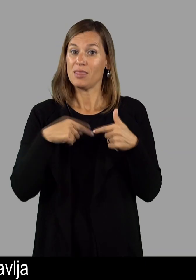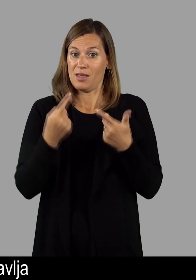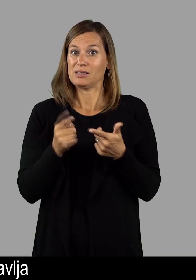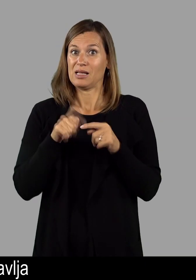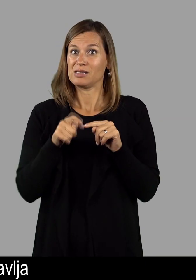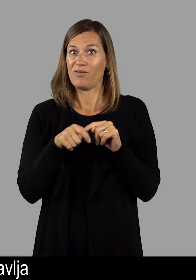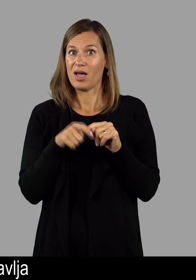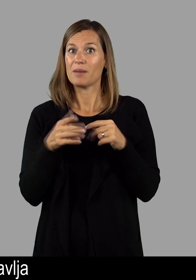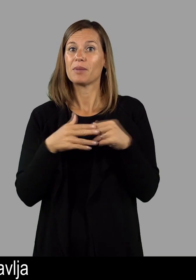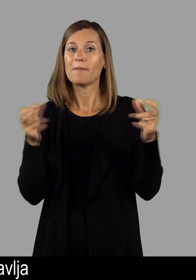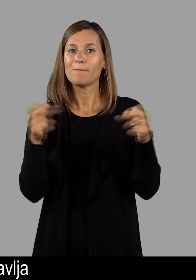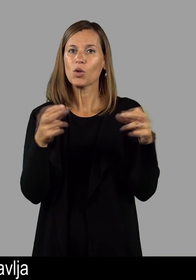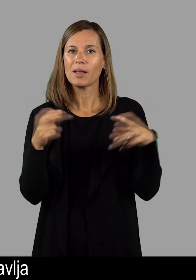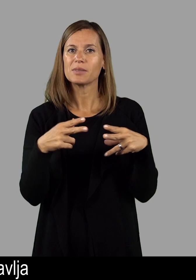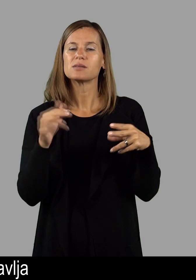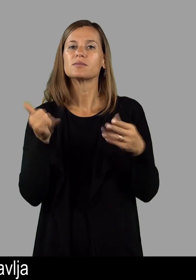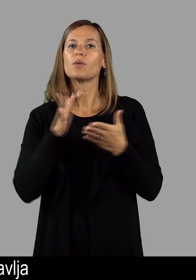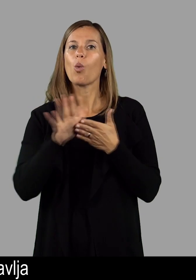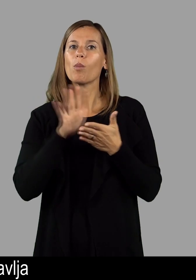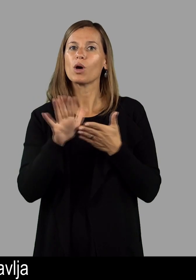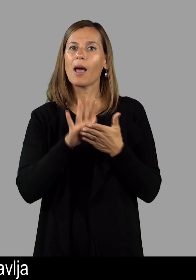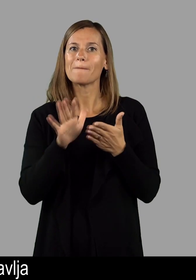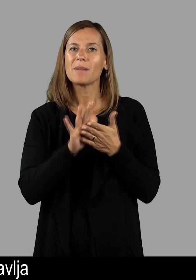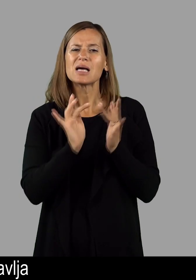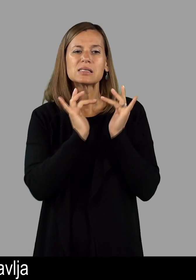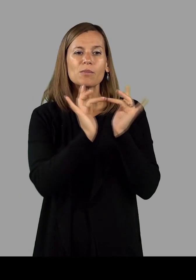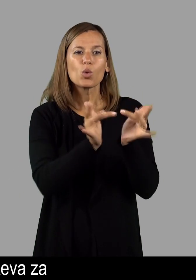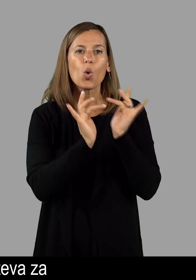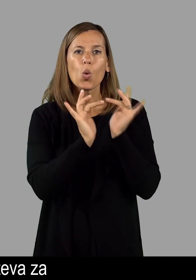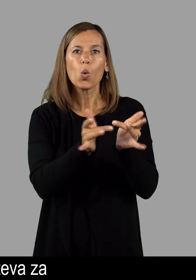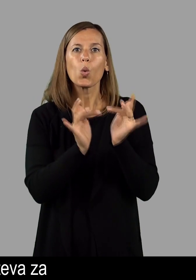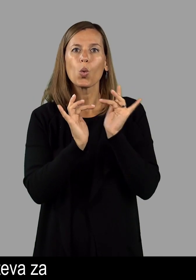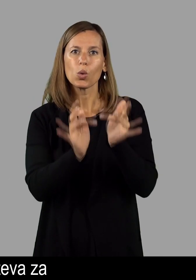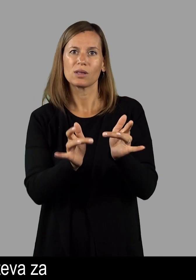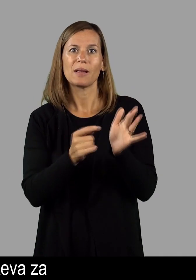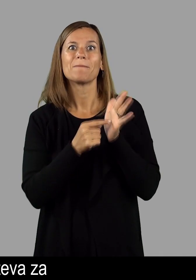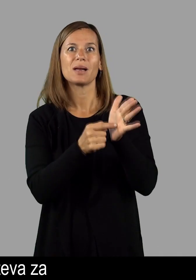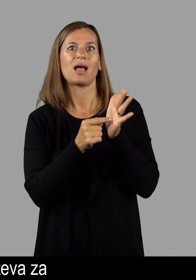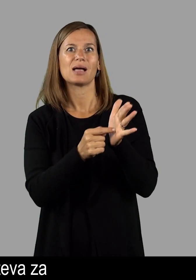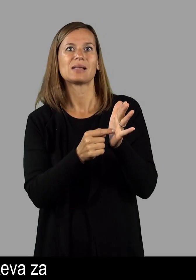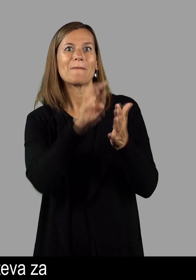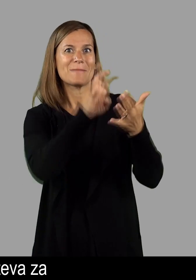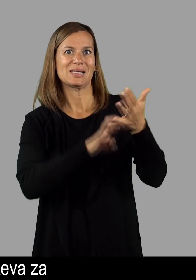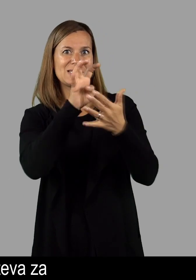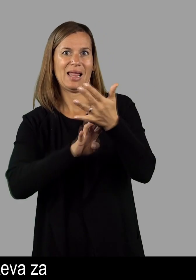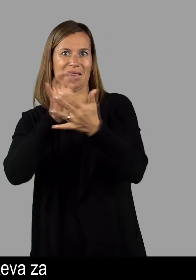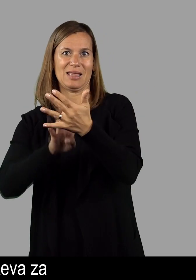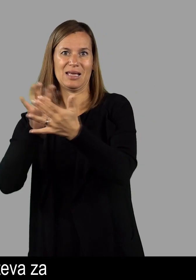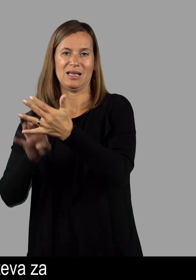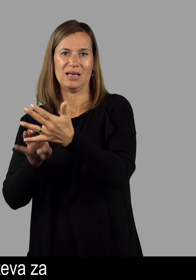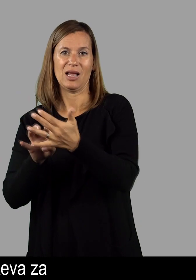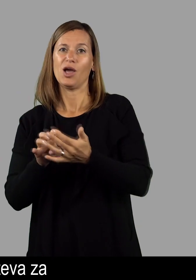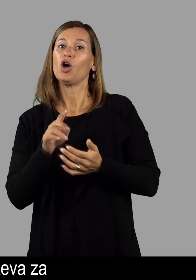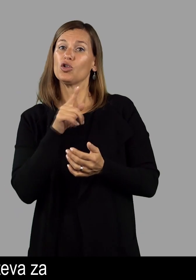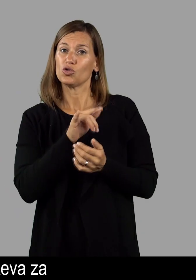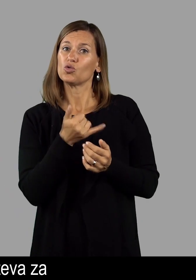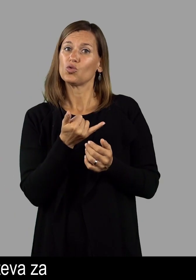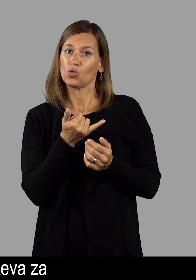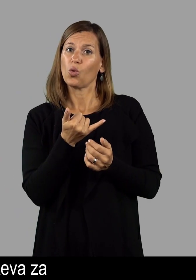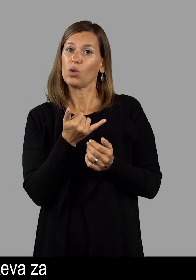zadeva, ki se pojavlja pri podnapisih, je uporaba sprotnega prikaza besedil, ki postaja zahteva za